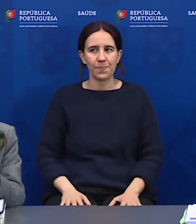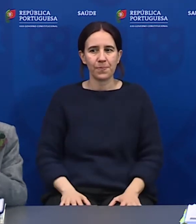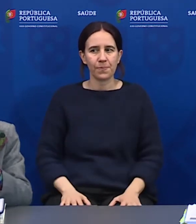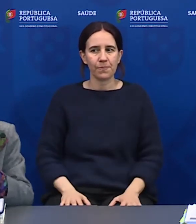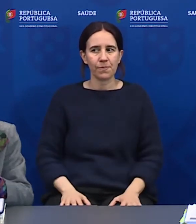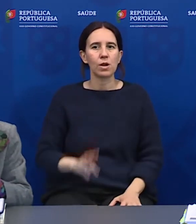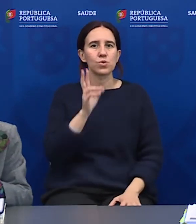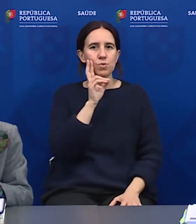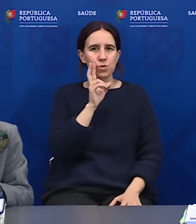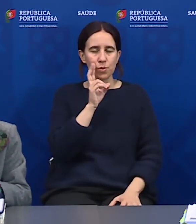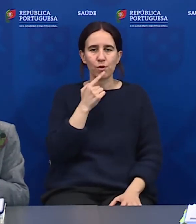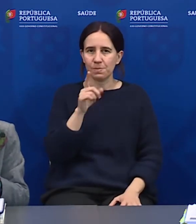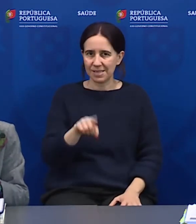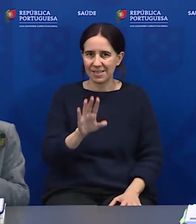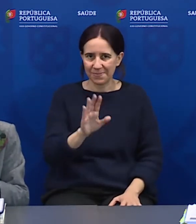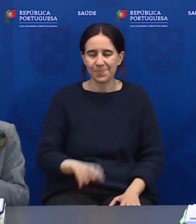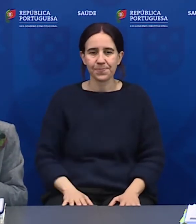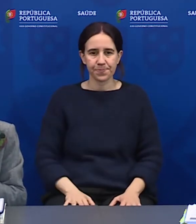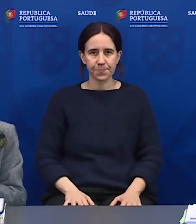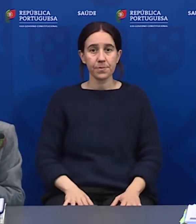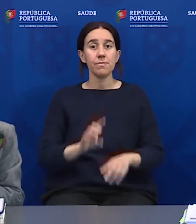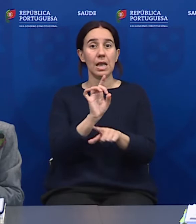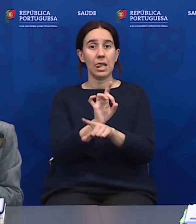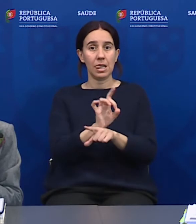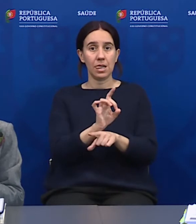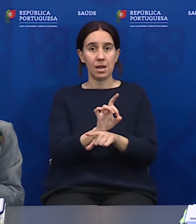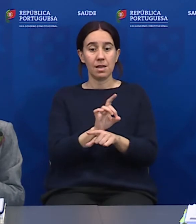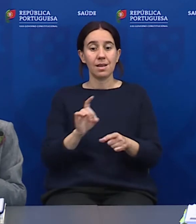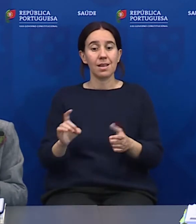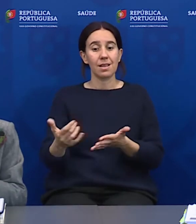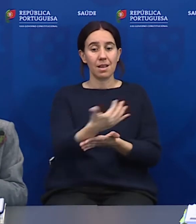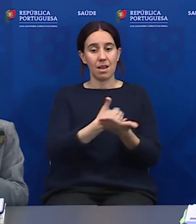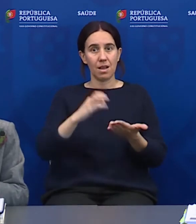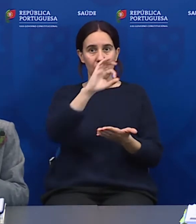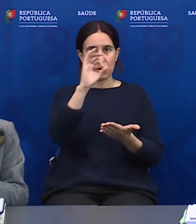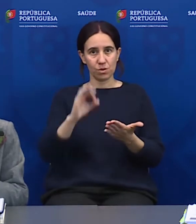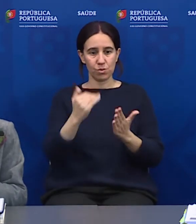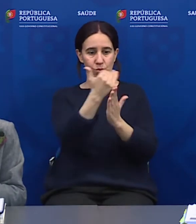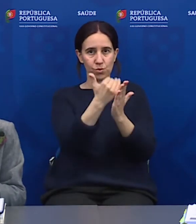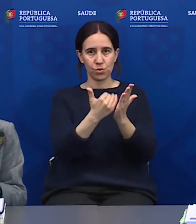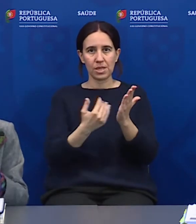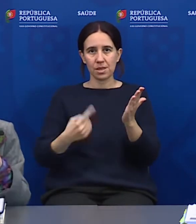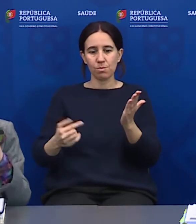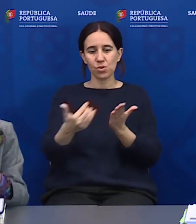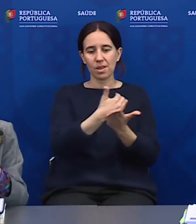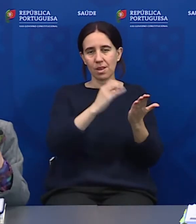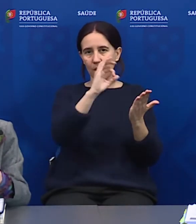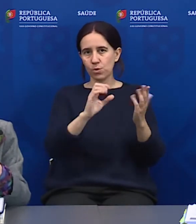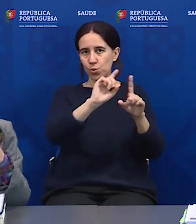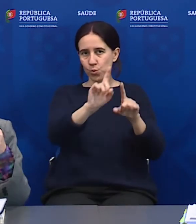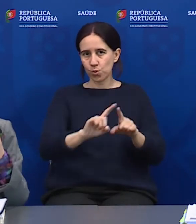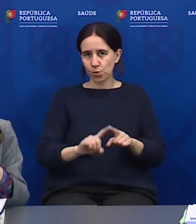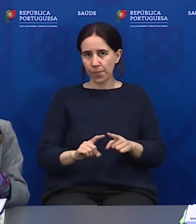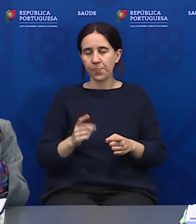Peço desculpa, então eu vou repetir. Portanto, relativamente aos dados, nós temos vários tipos de dados. Por